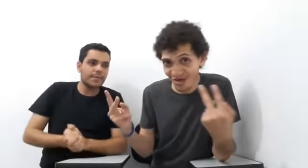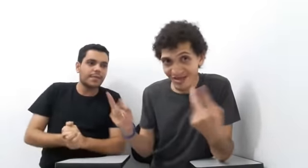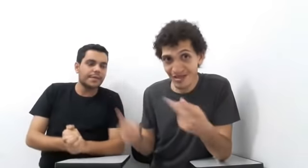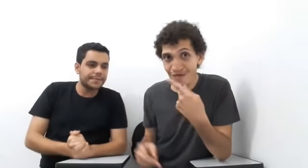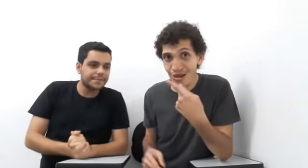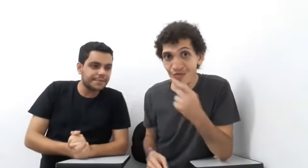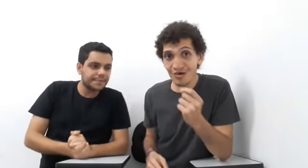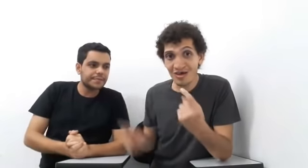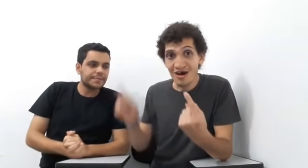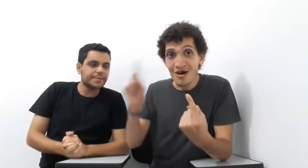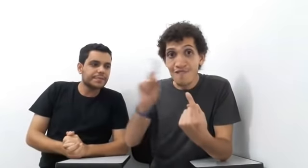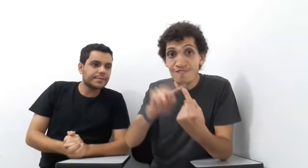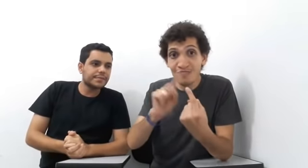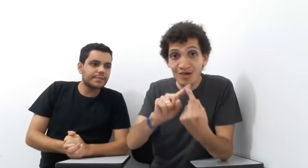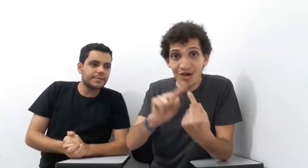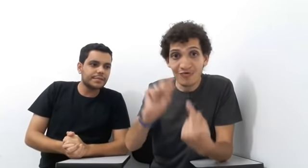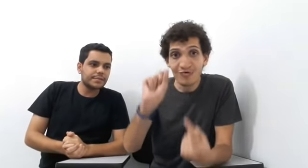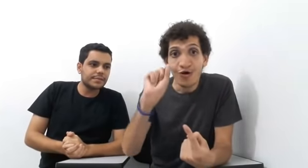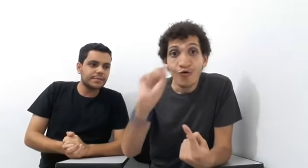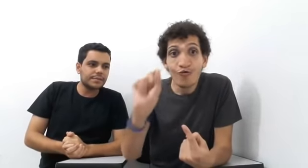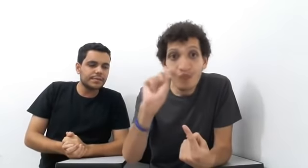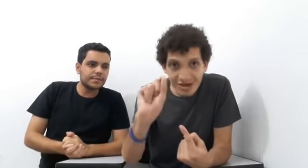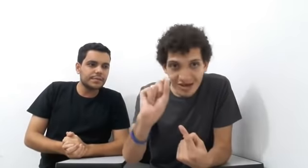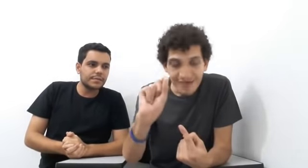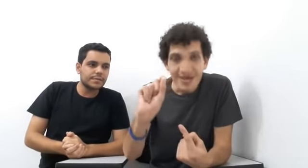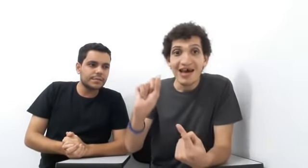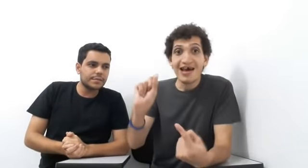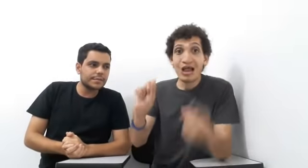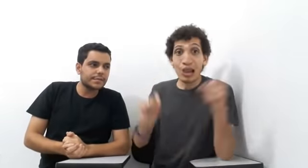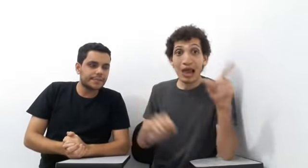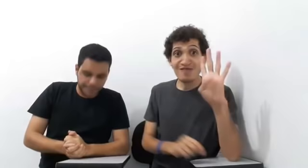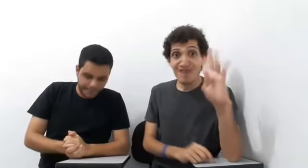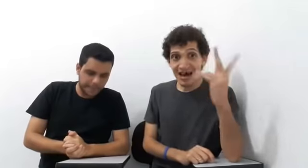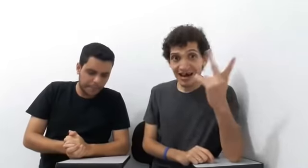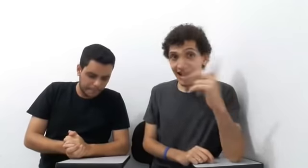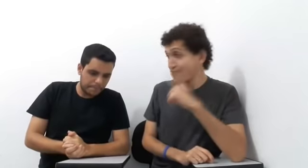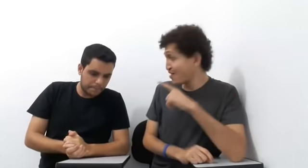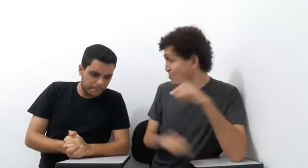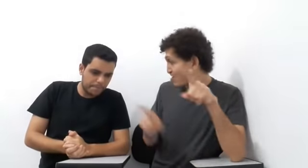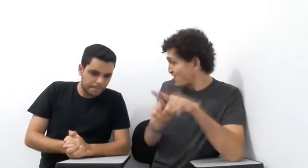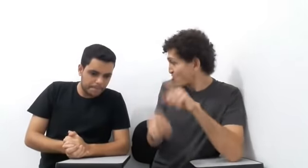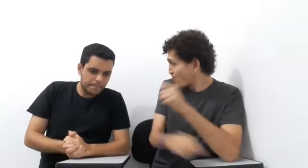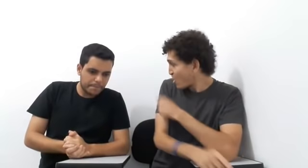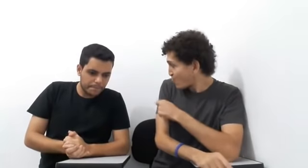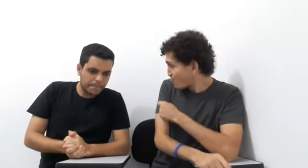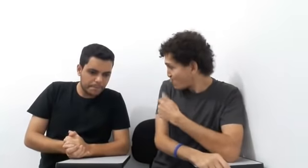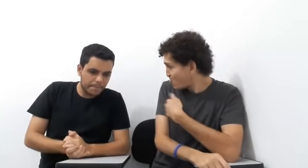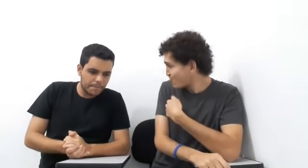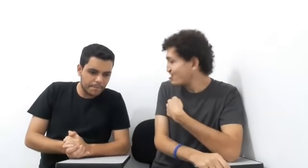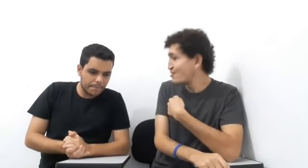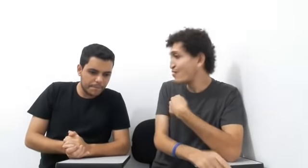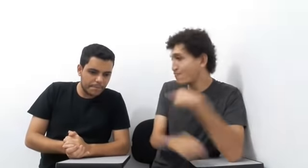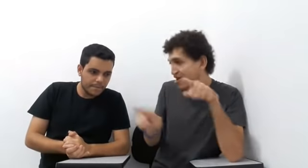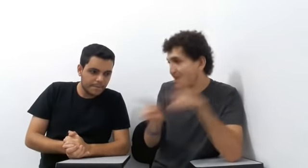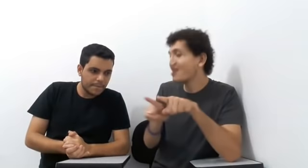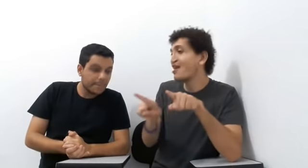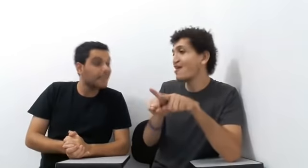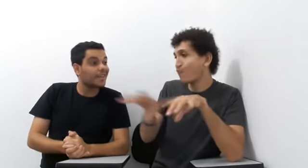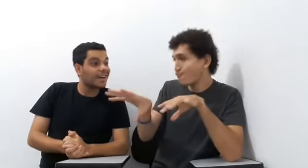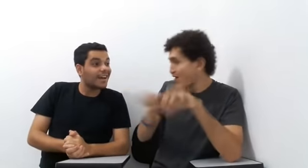está falando aqui. Primeiro, o E. Lá em BH tem também um aluno meu que também é formado